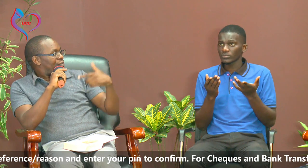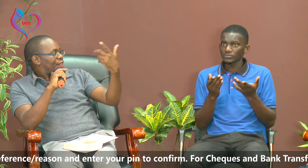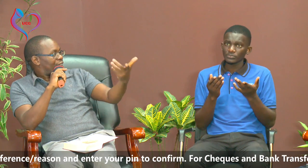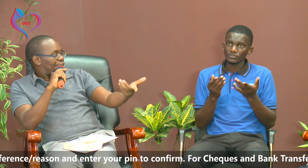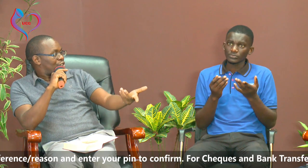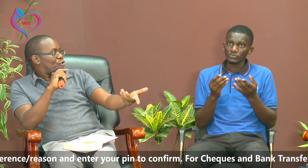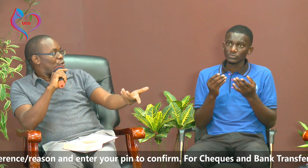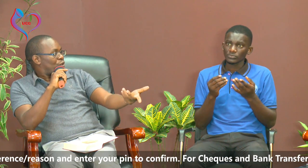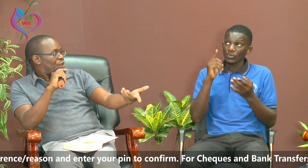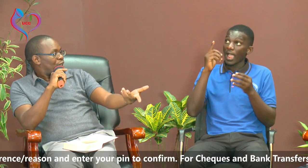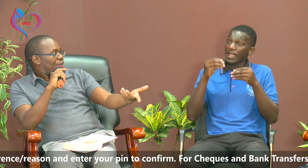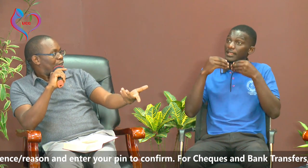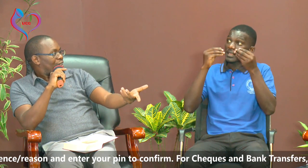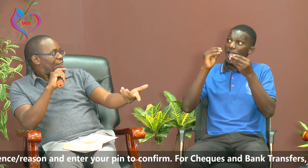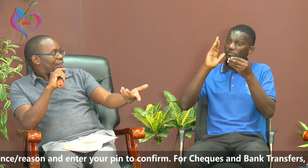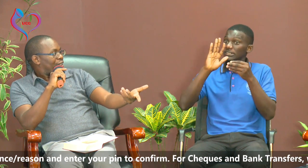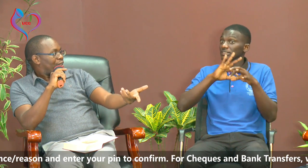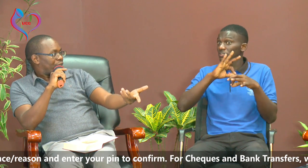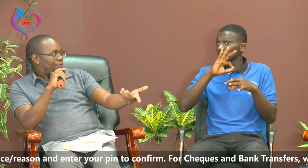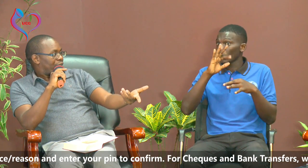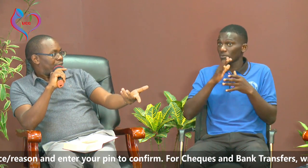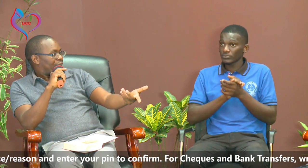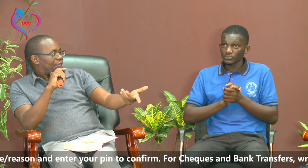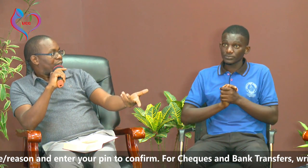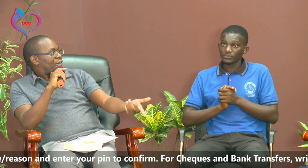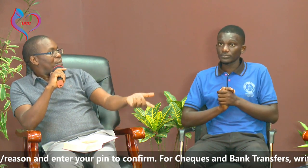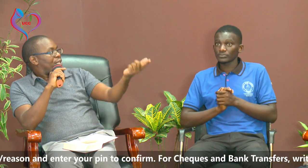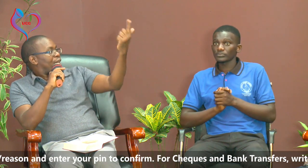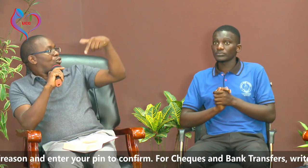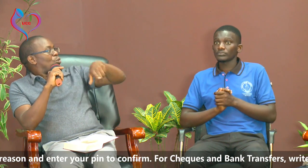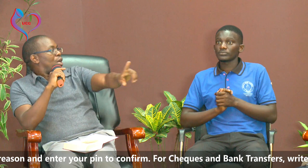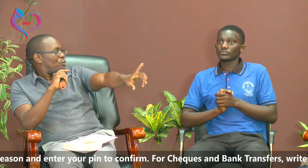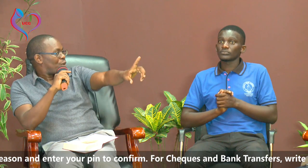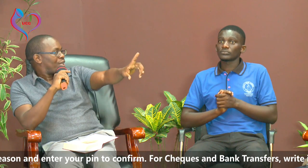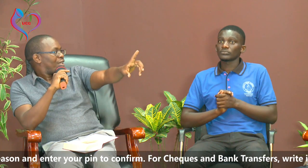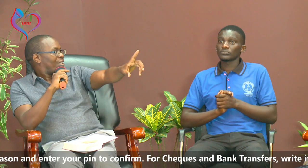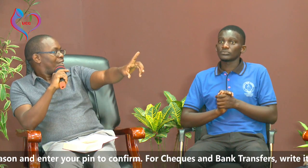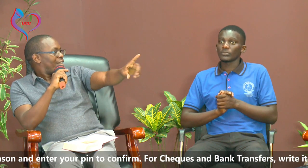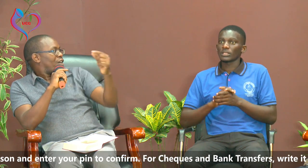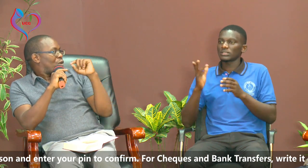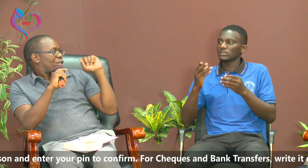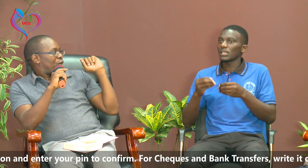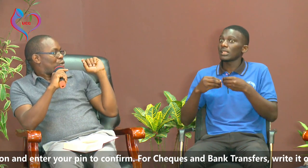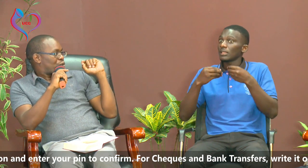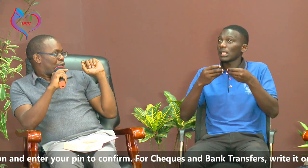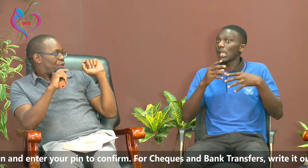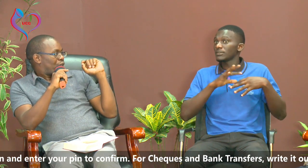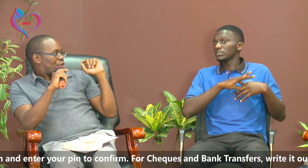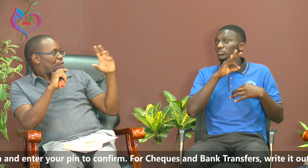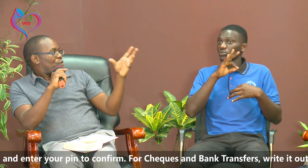gave his soul ontegede ate bagambe nato bulamu bwe ninga luwalo chigambo soul. So mu